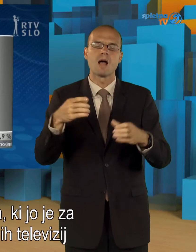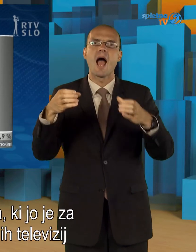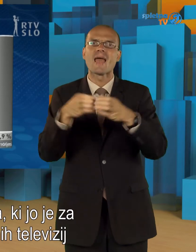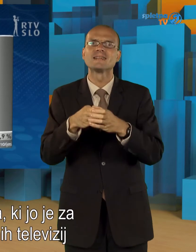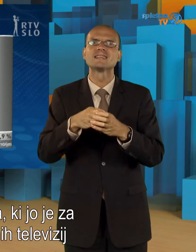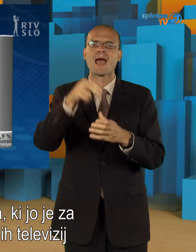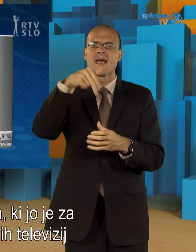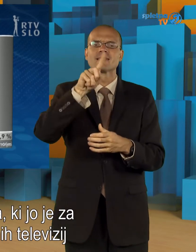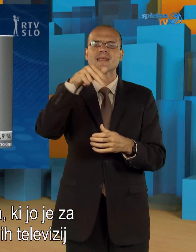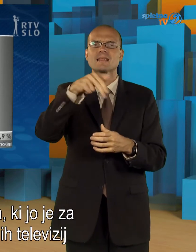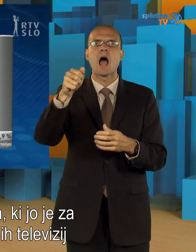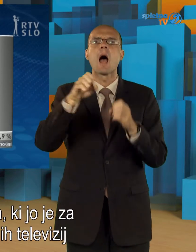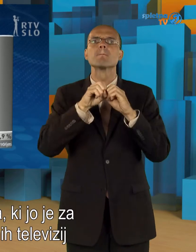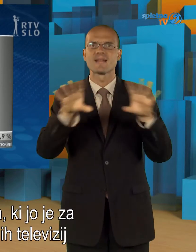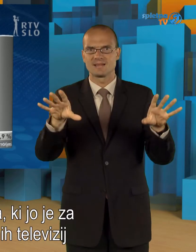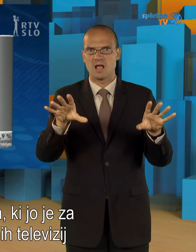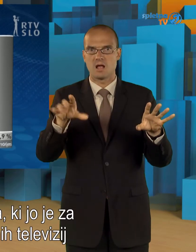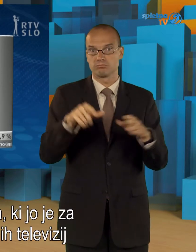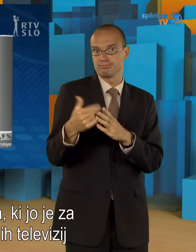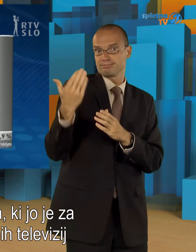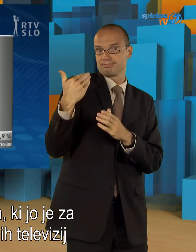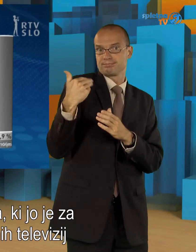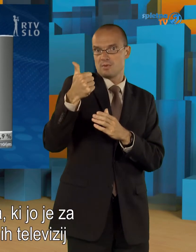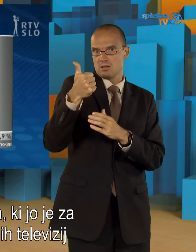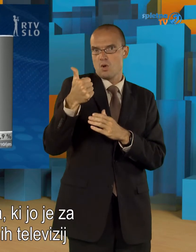televizij opravila 26. junija.